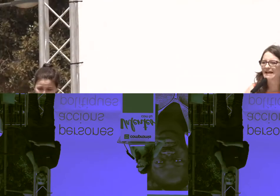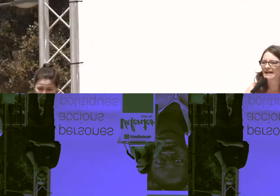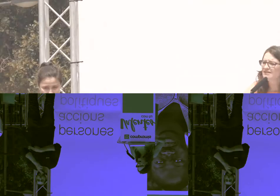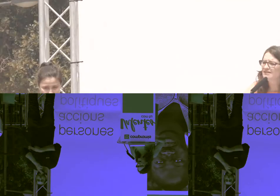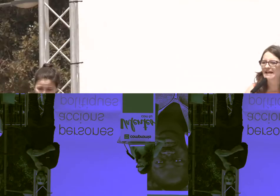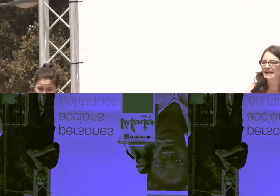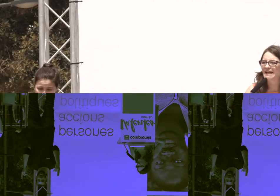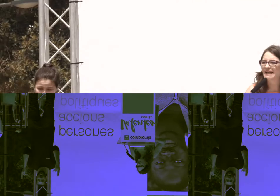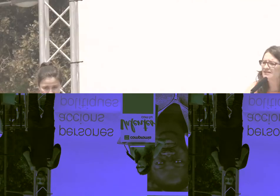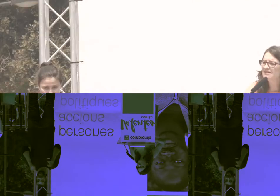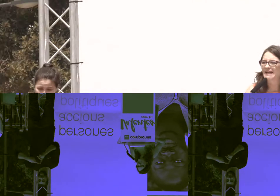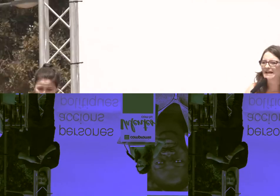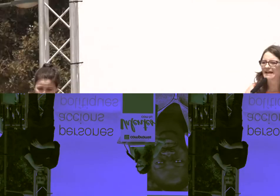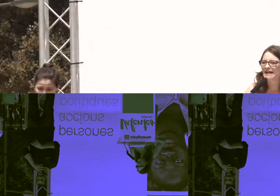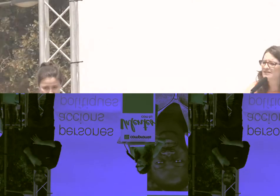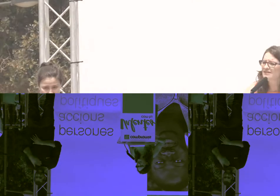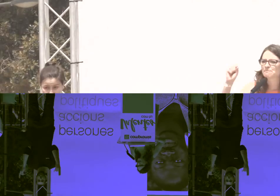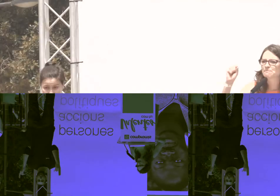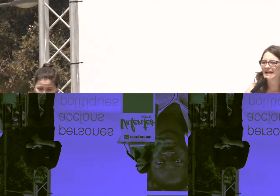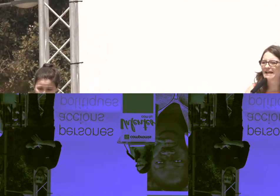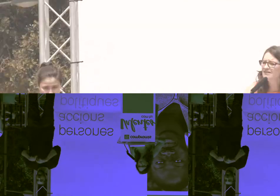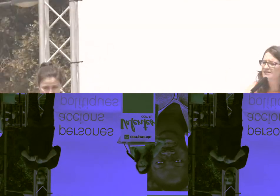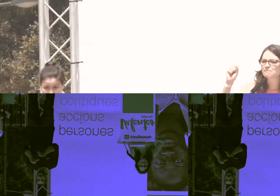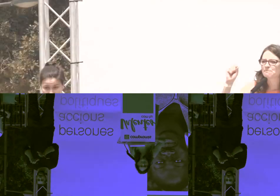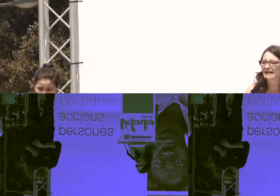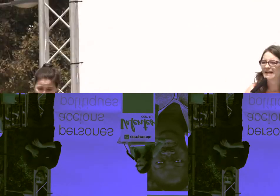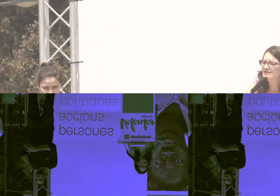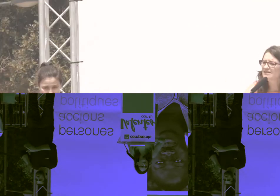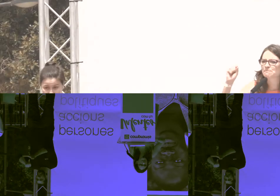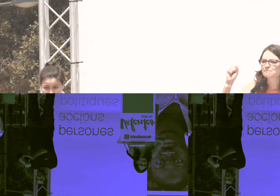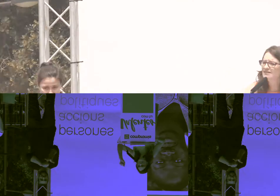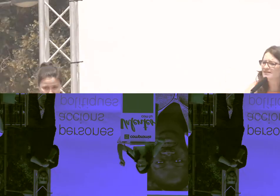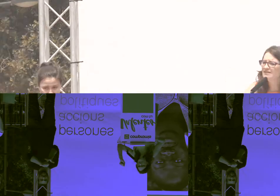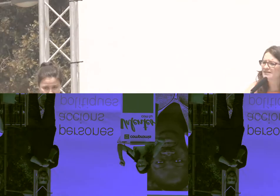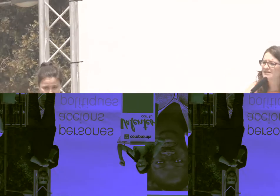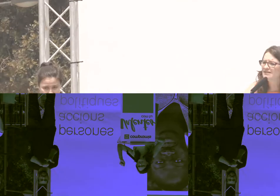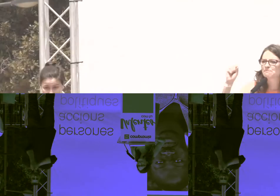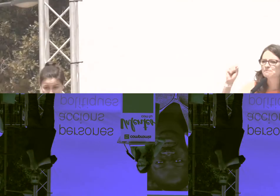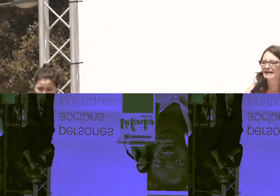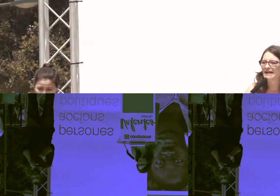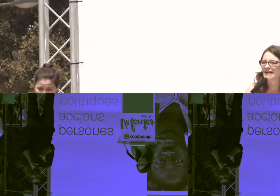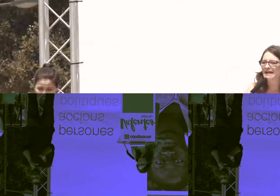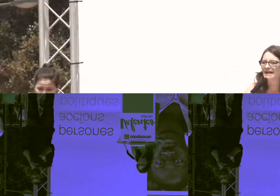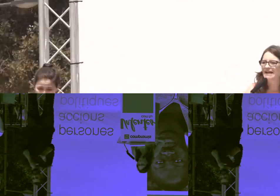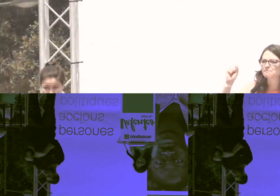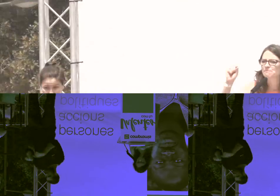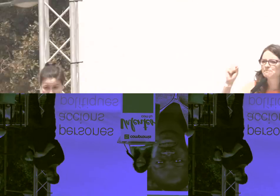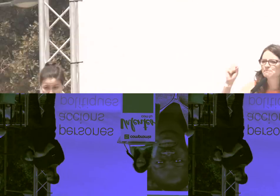ara les famílies trien centre i no els centres a la família. Així és com tenia que haver sigut sempre.